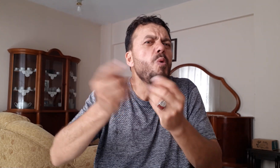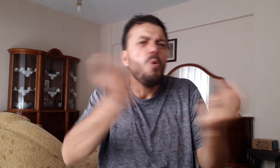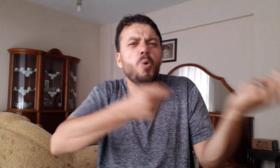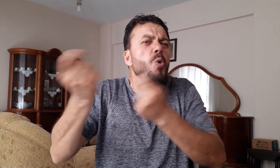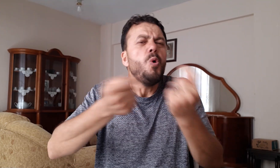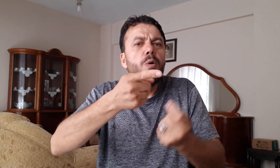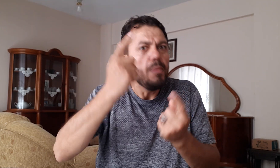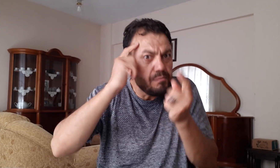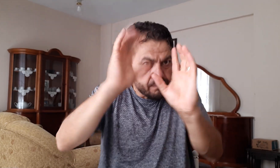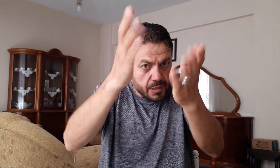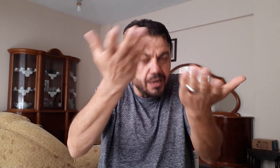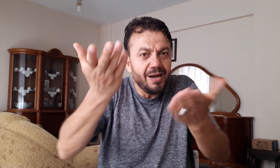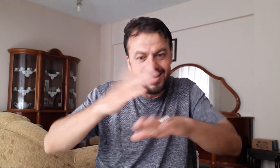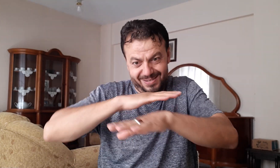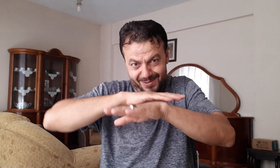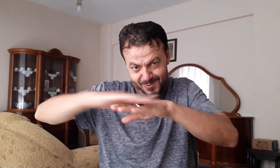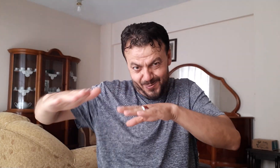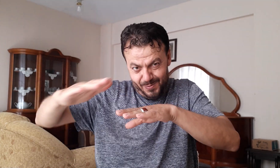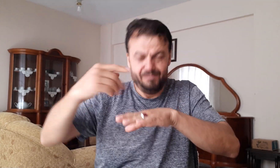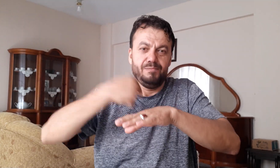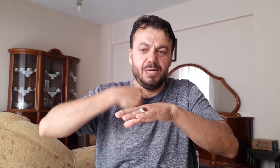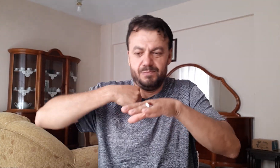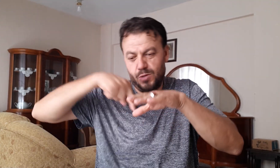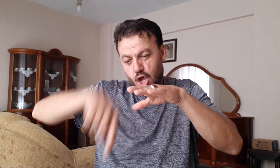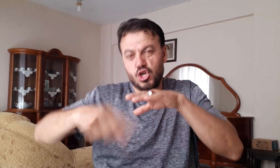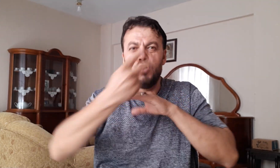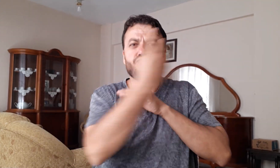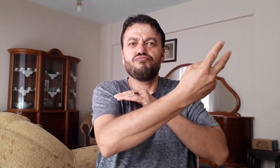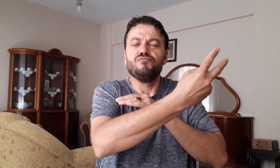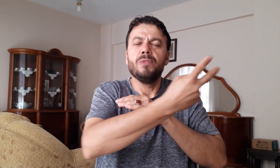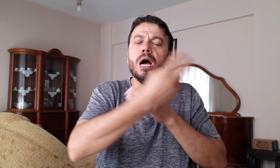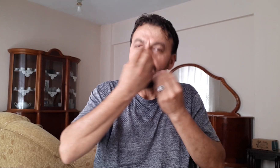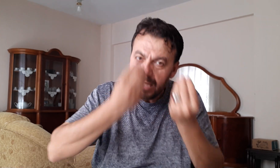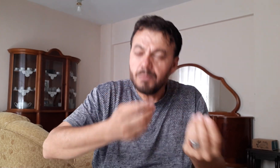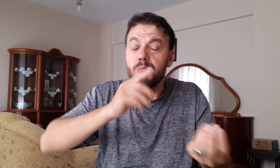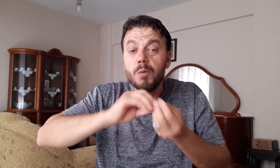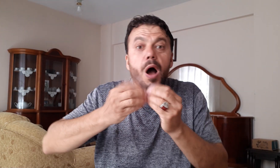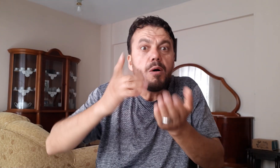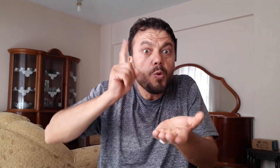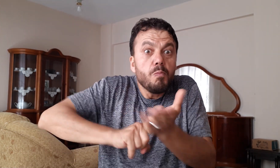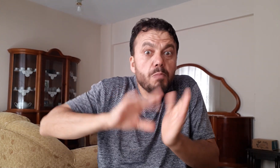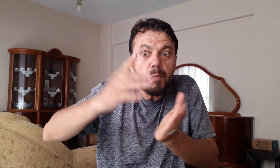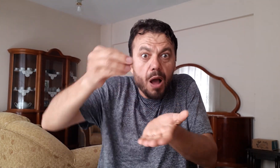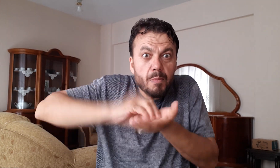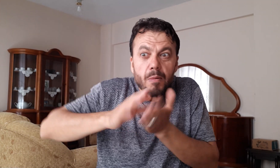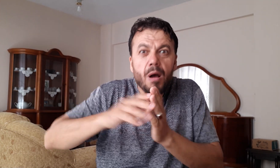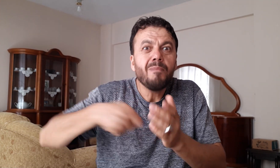Ama tarlanın altı senin demiş. Öbür adam da kabul etmemiş. Ben onu sana sattım diye.